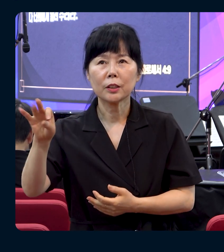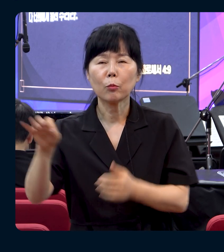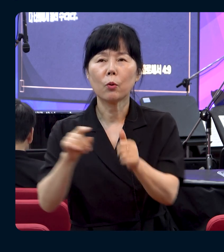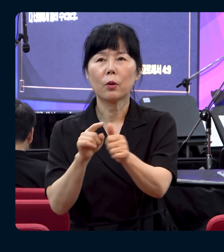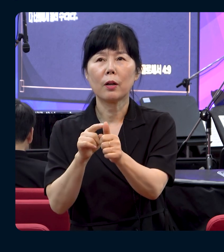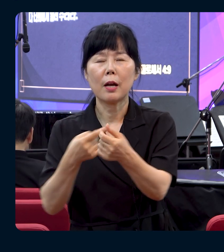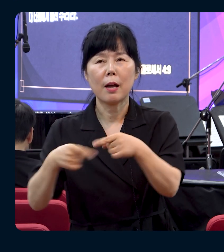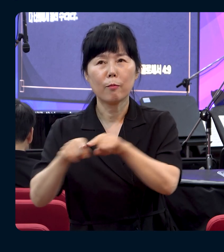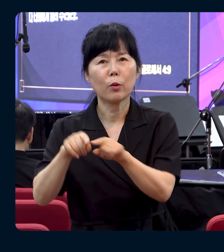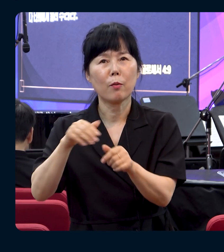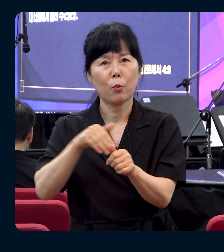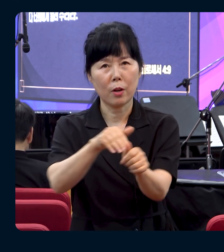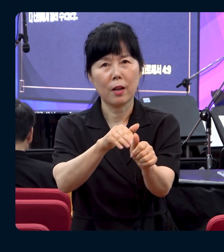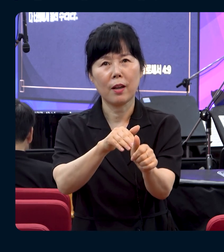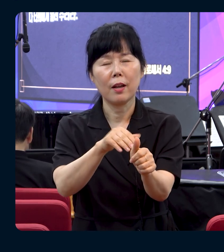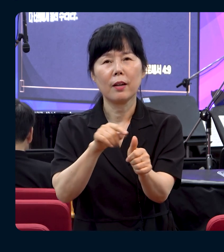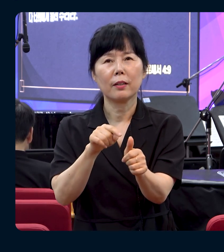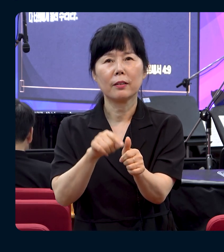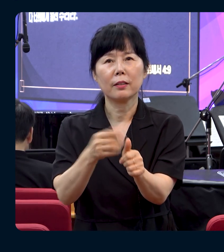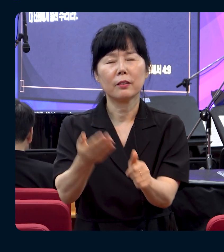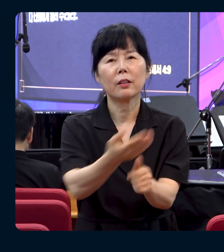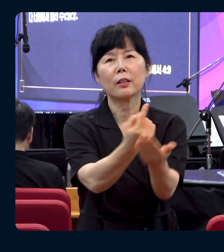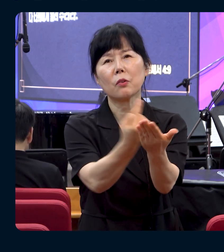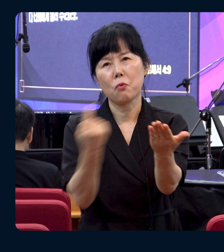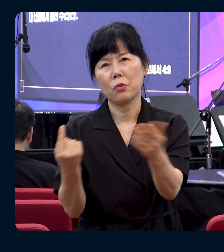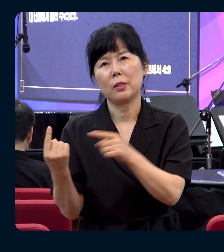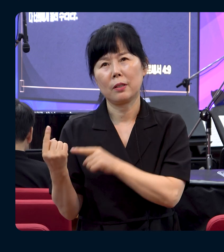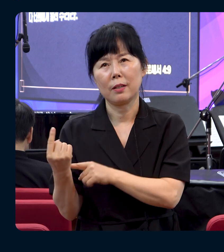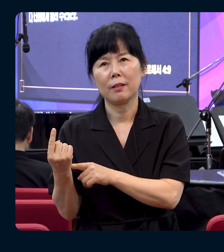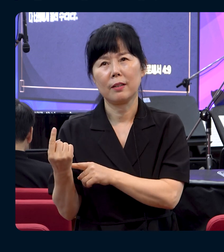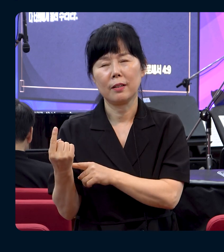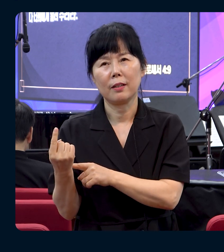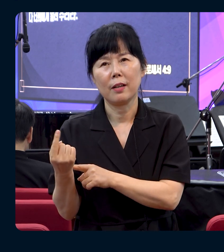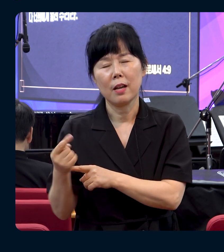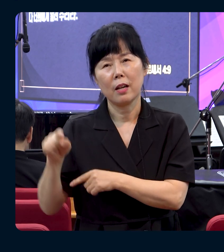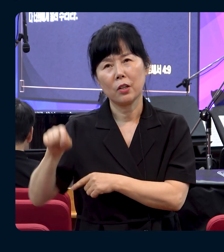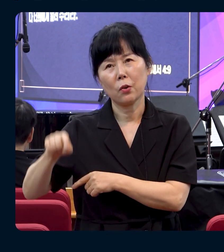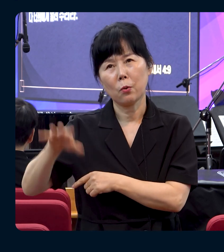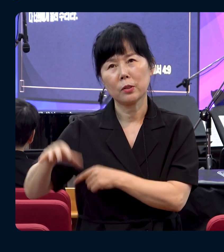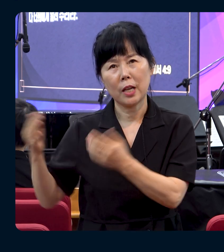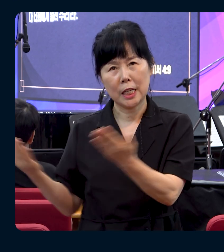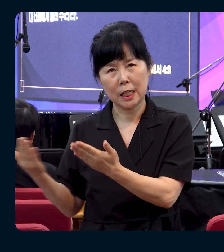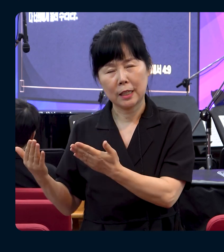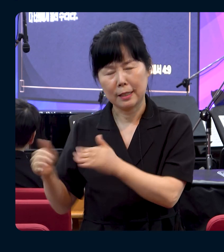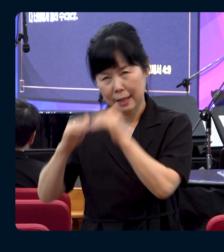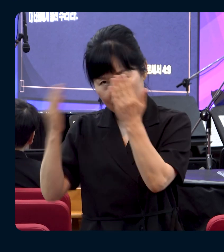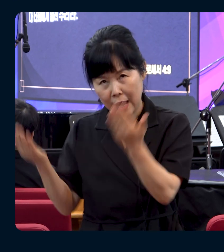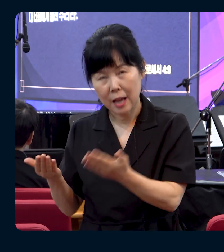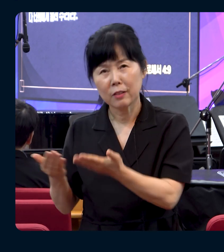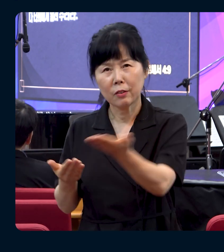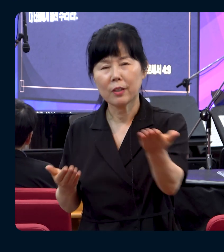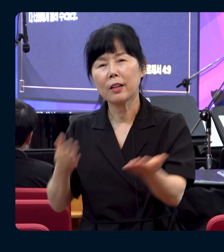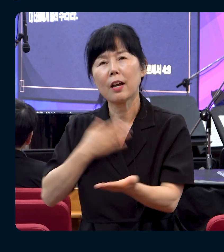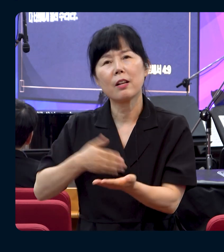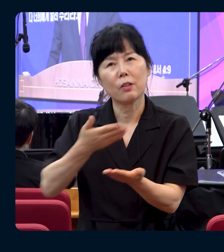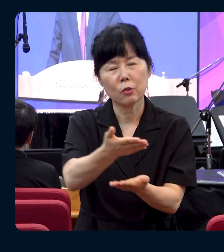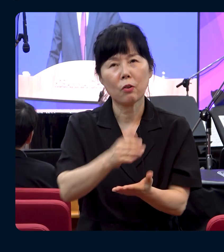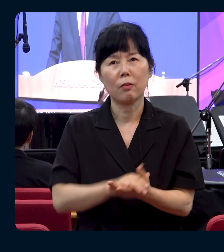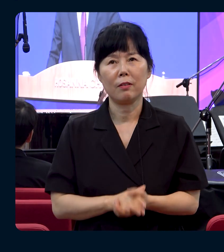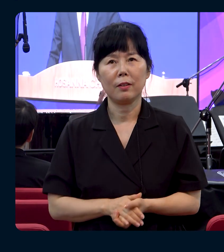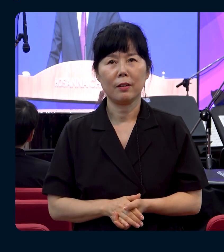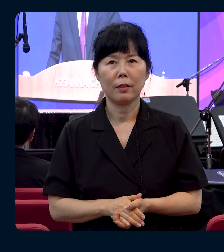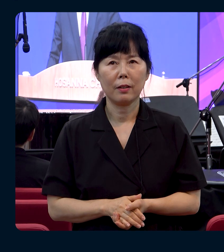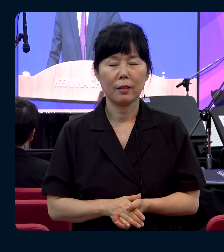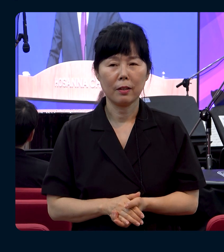함께 보내노니 그는 너희에게서 온 사람이라. 그들이 여기를 다 너희에게 알려주리라. 어떤